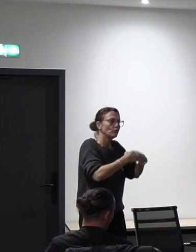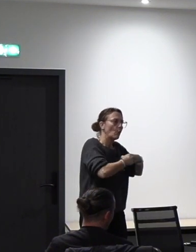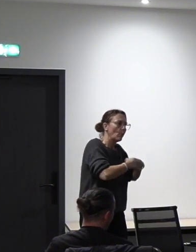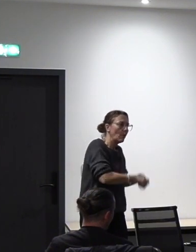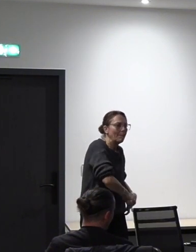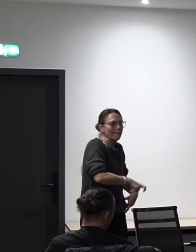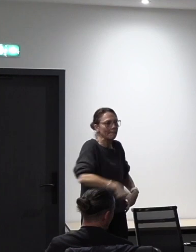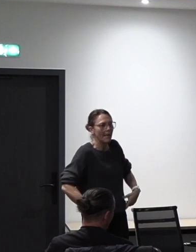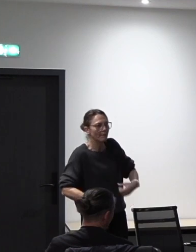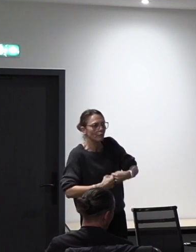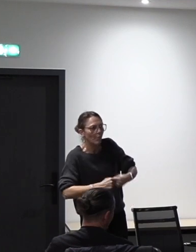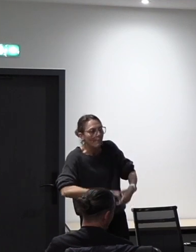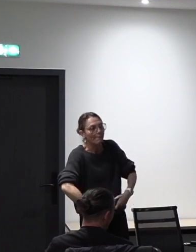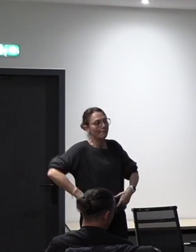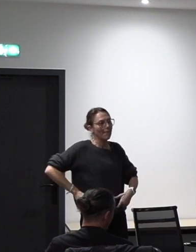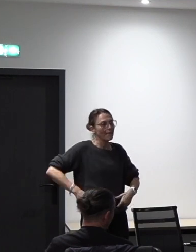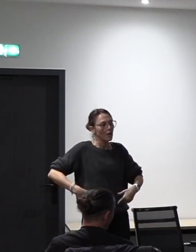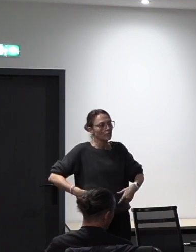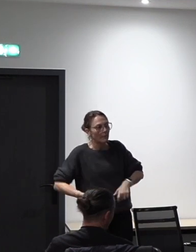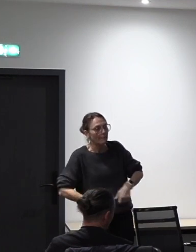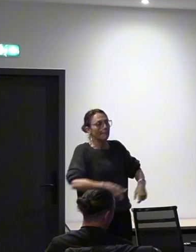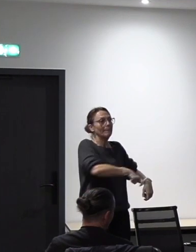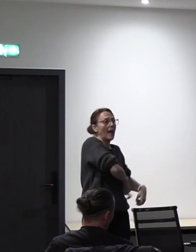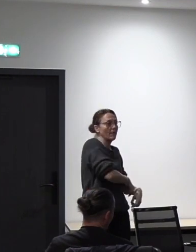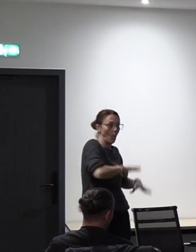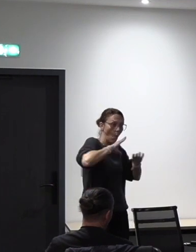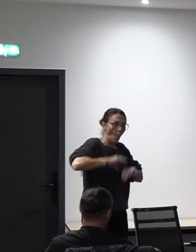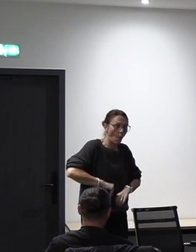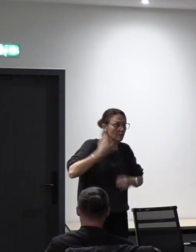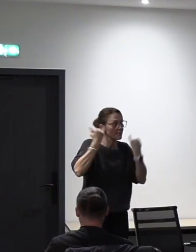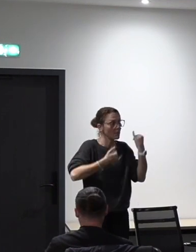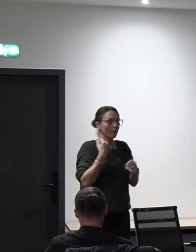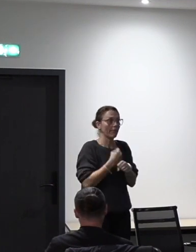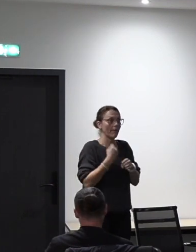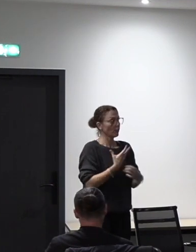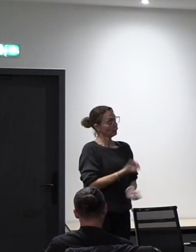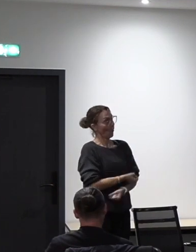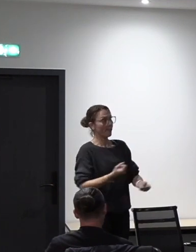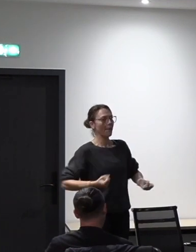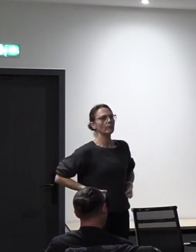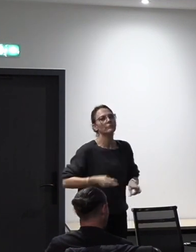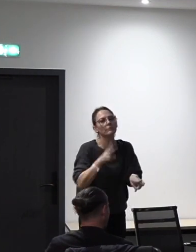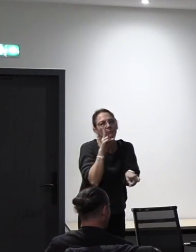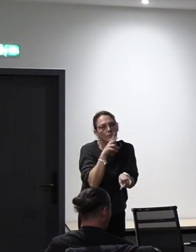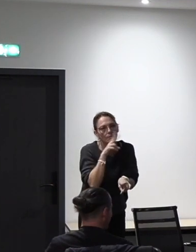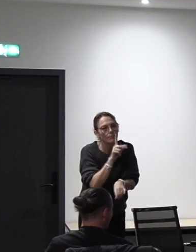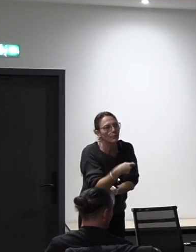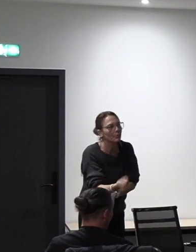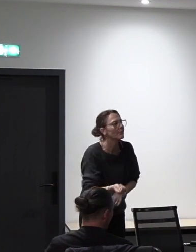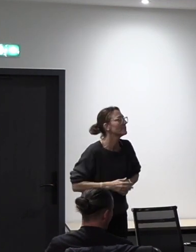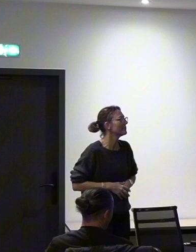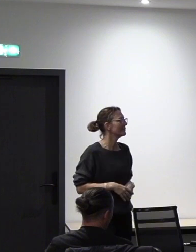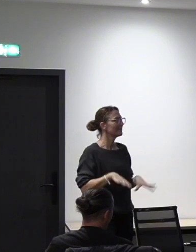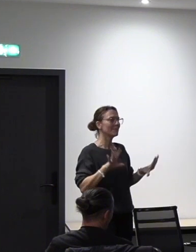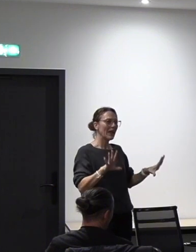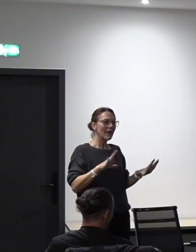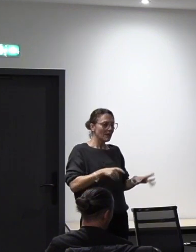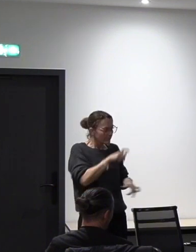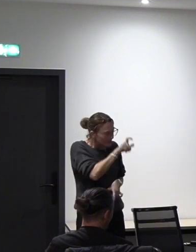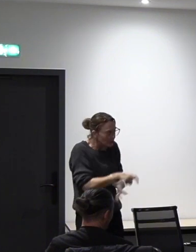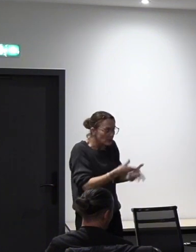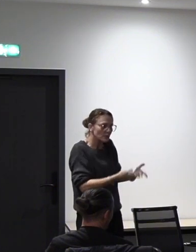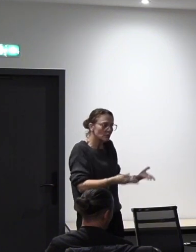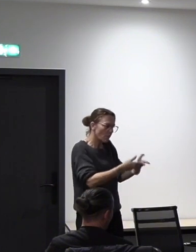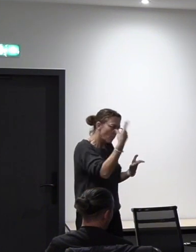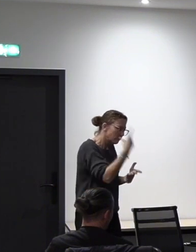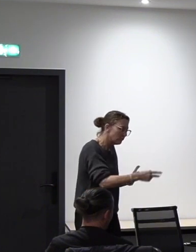hanche, et heureusement, hein, sinon, on n'aurait plus de travail. Hein, je plaisante évidemment. Mais on ne change pas beaucoup l'état des gens,